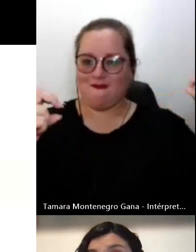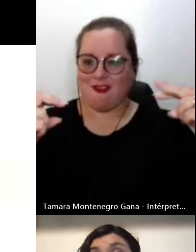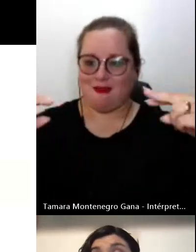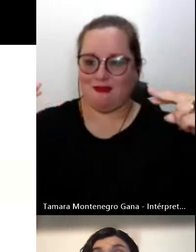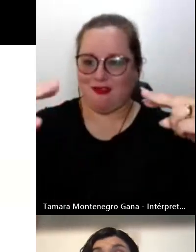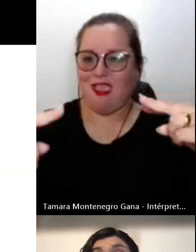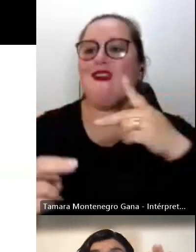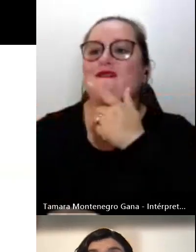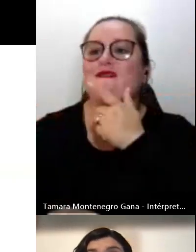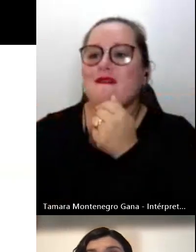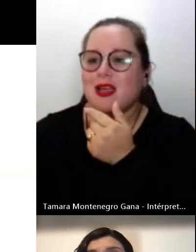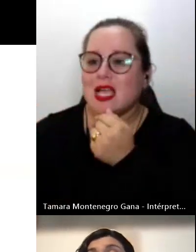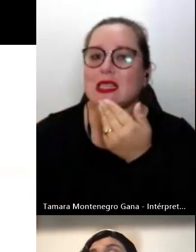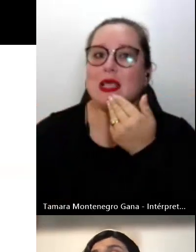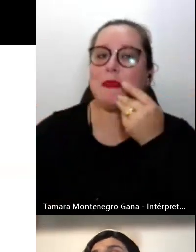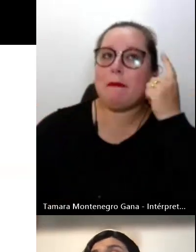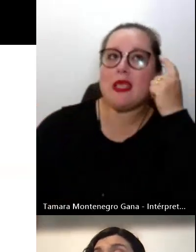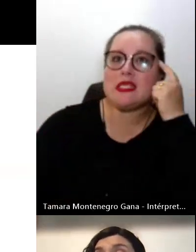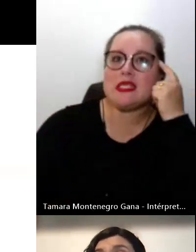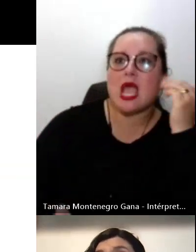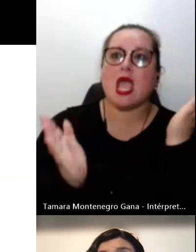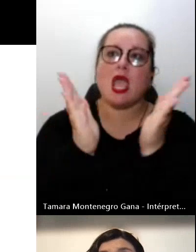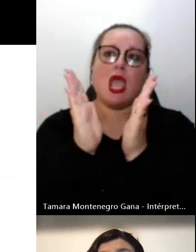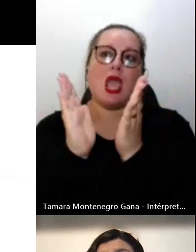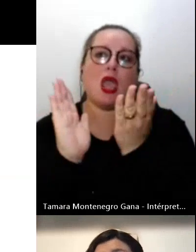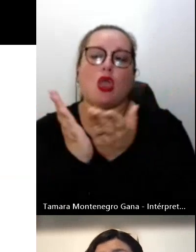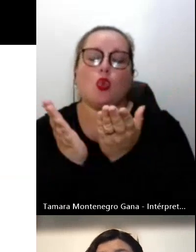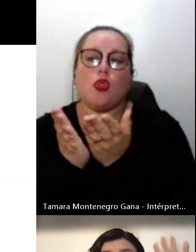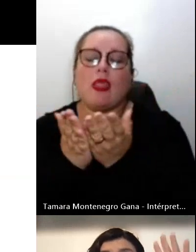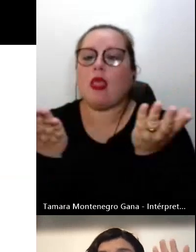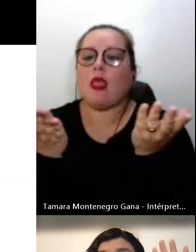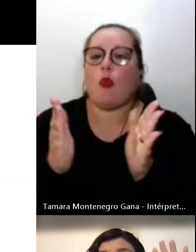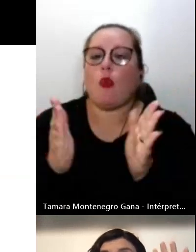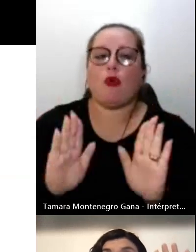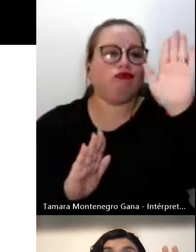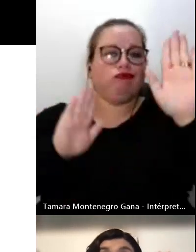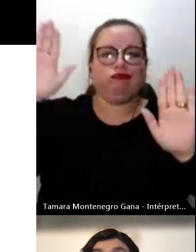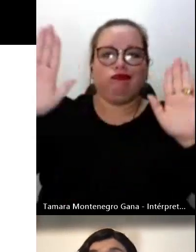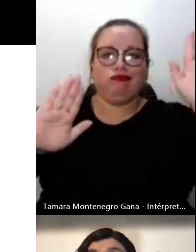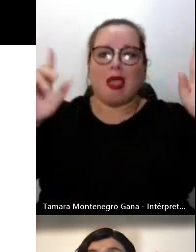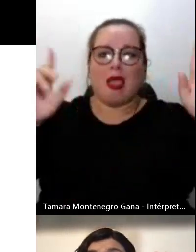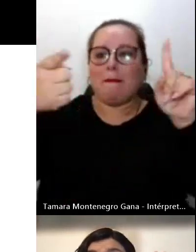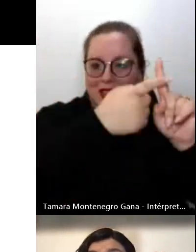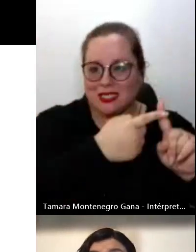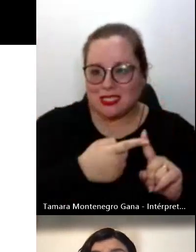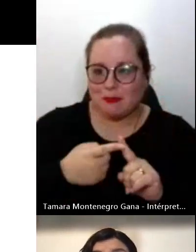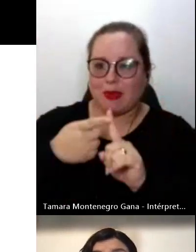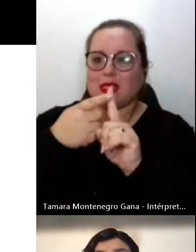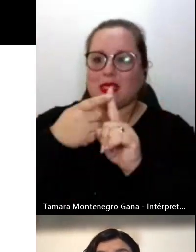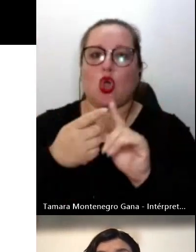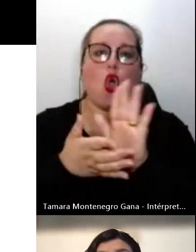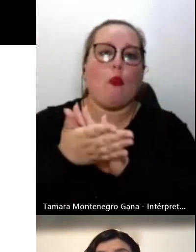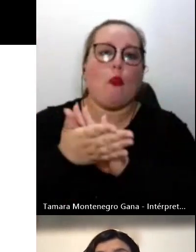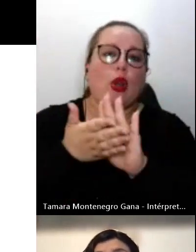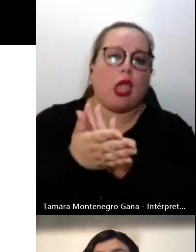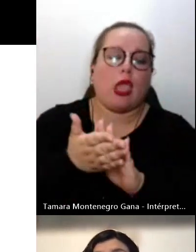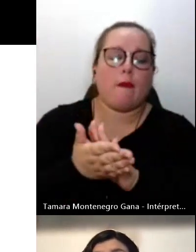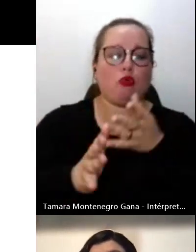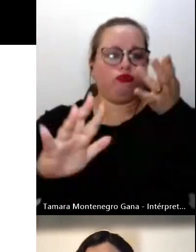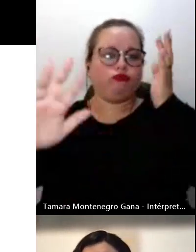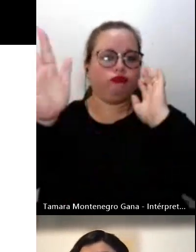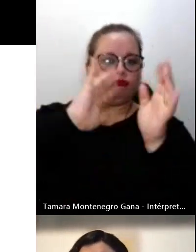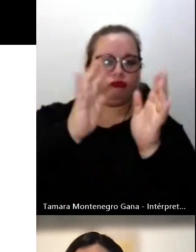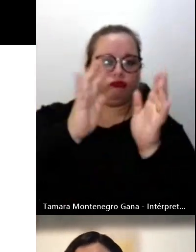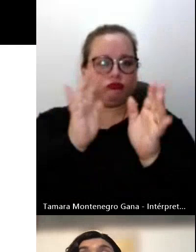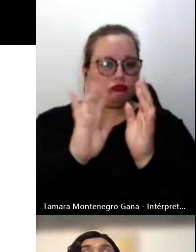los estudiantes, turnos, o si un estudiante, por ejemplo, hace una intervención y otro no lo vio, el educador sordo